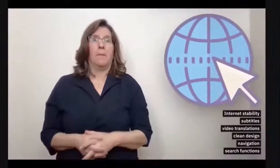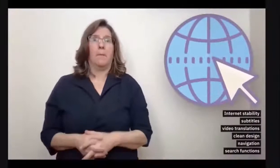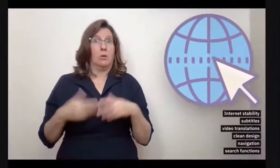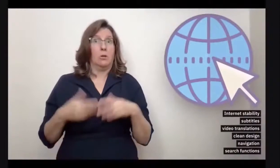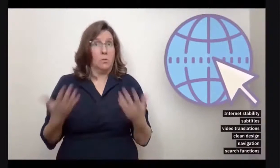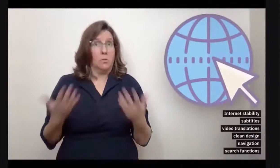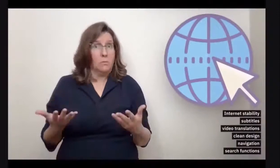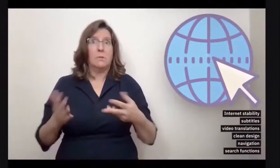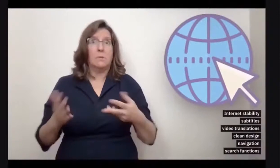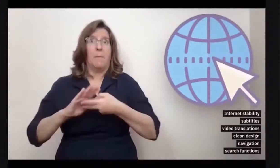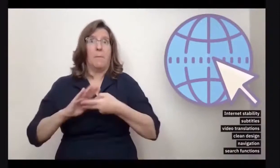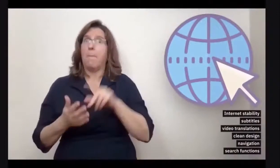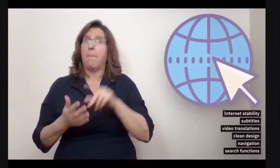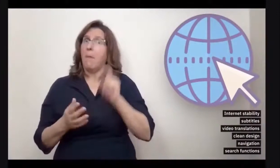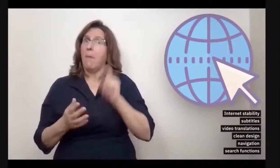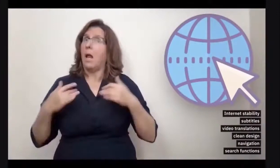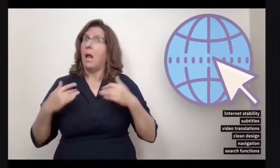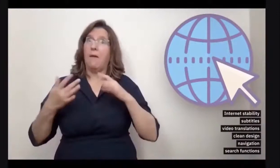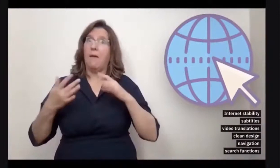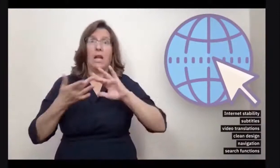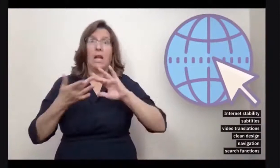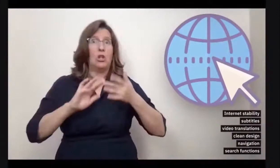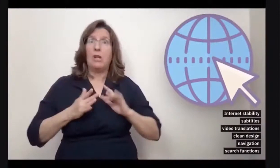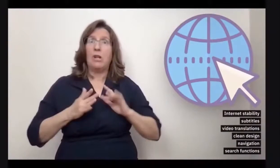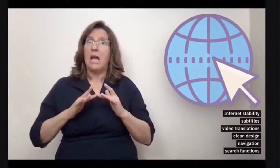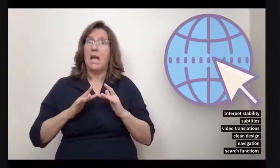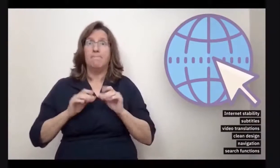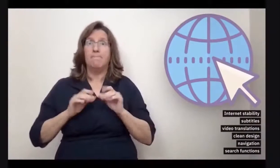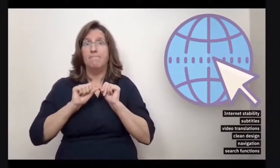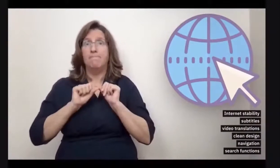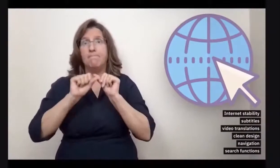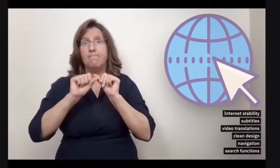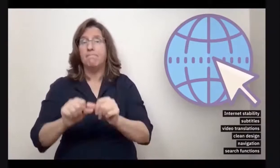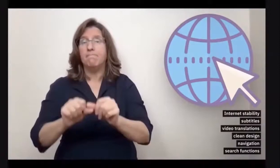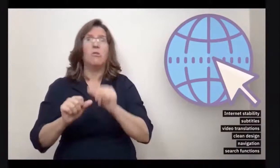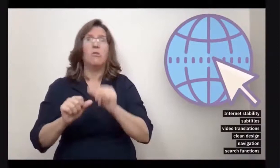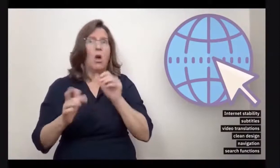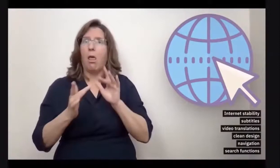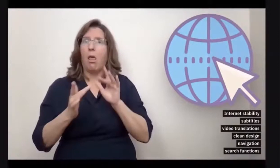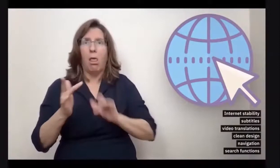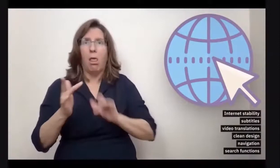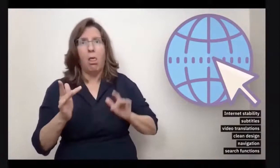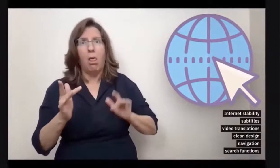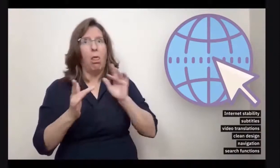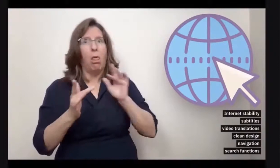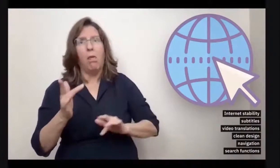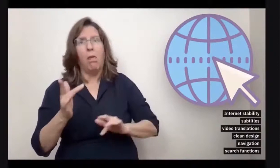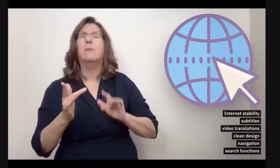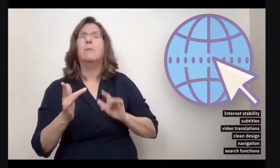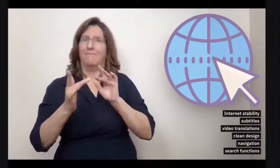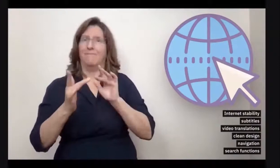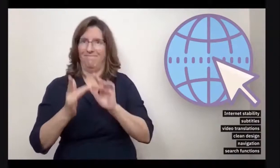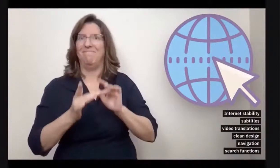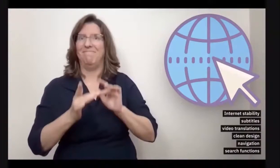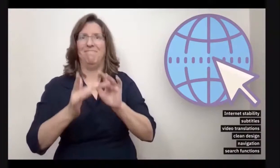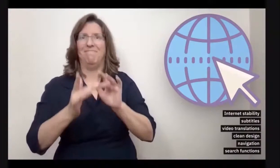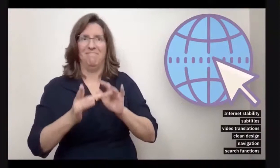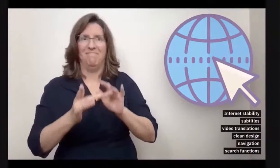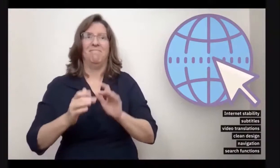nivel 1. Los medios hablados y con señas deben tener subtítulos, los videos se deben traducir,